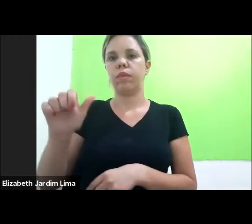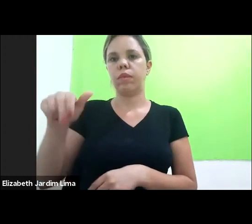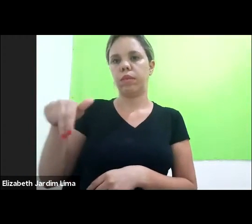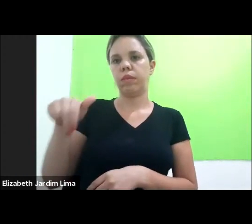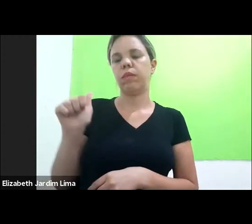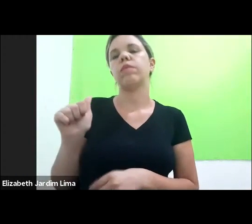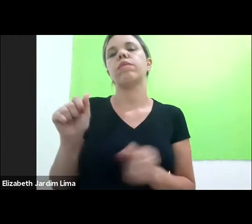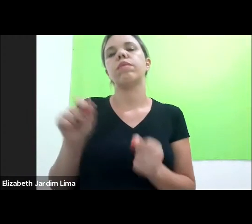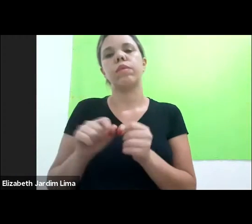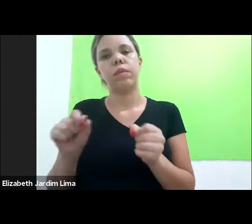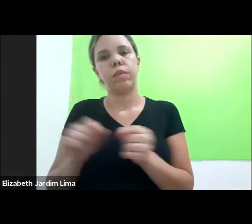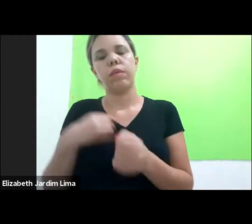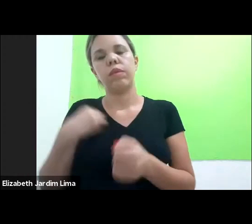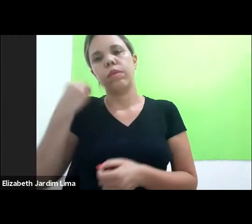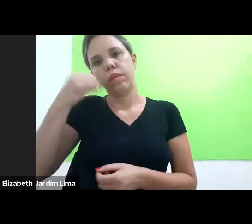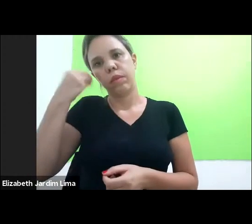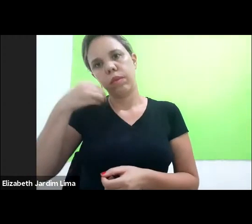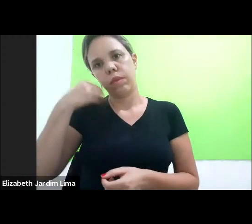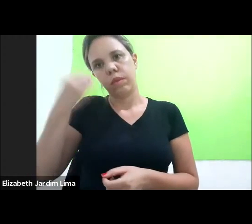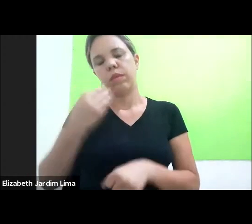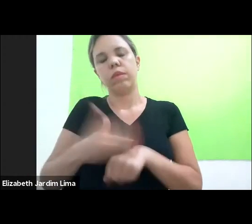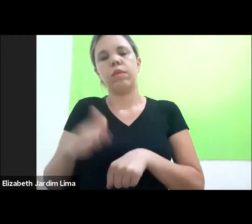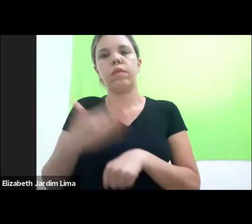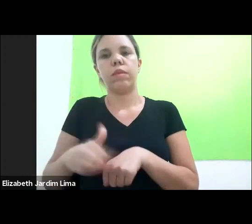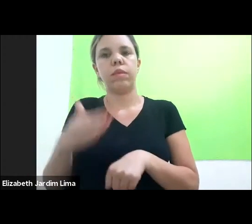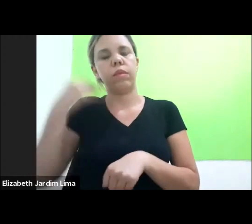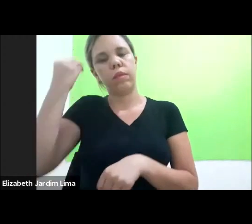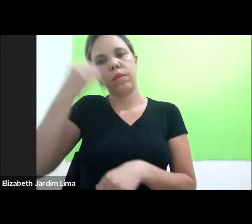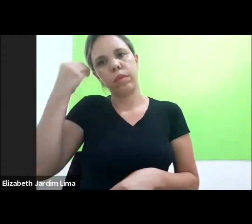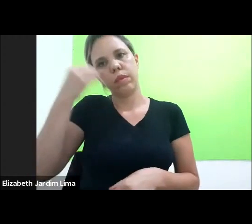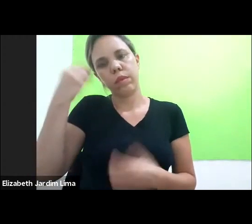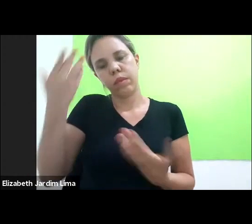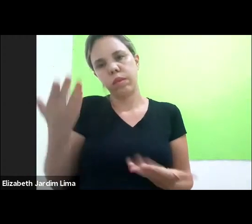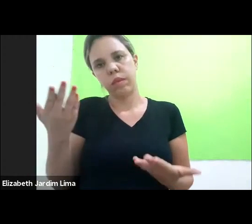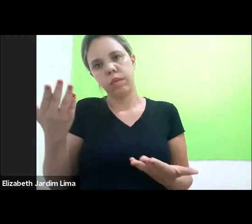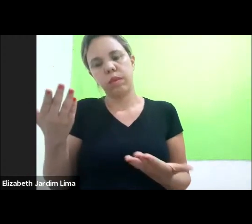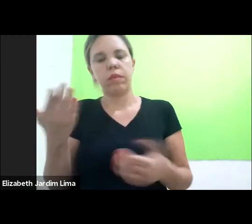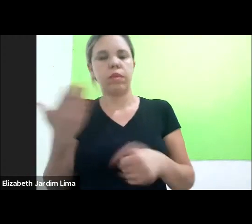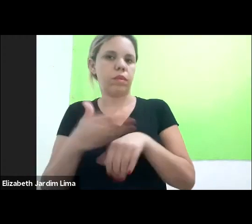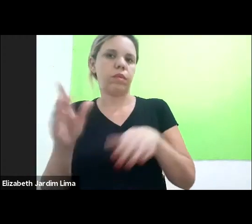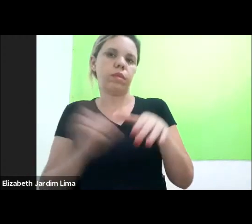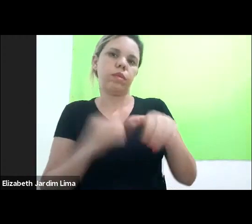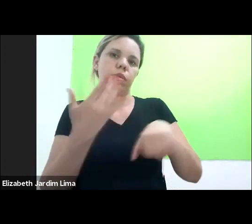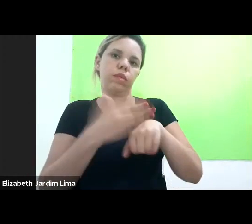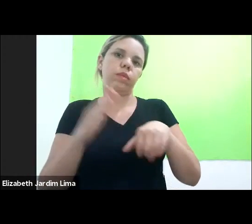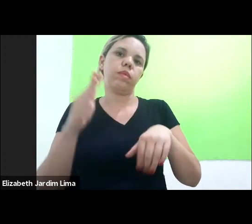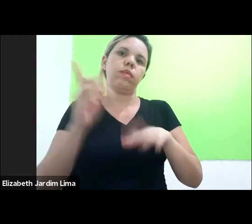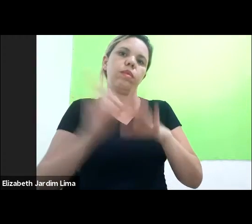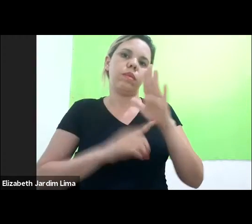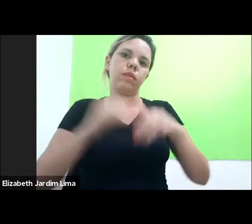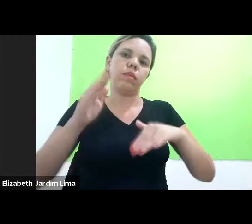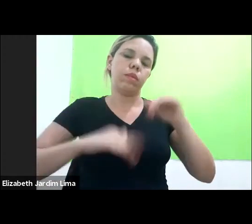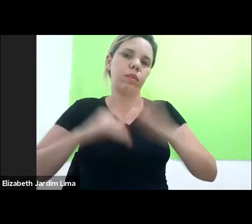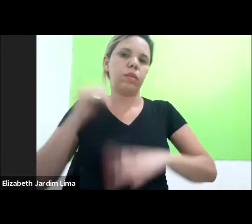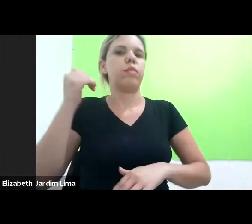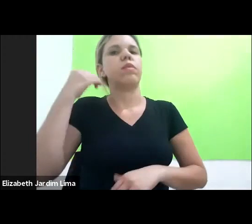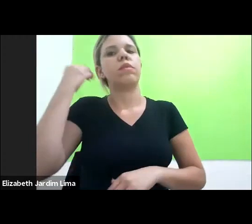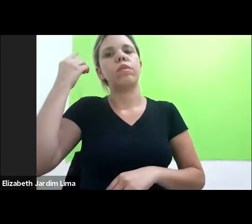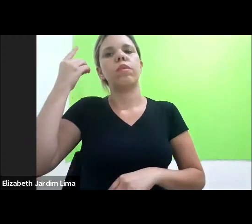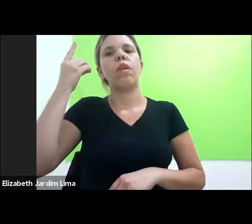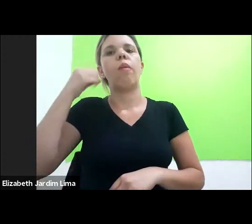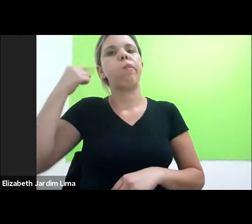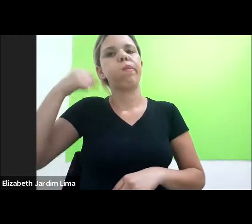gente vivencia, né, essa prática, essa experiência de clínica jurídica, saindo um pouco desse campo